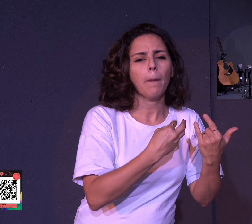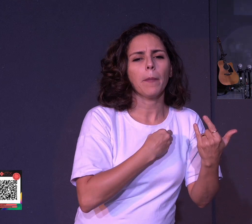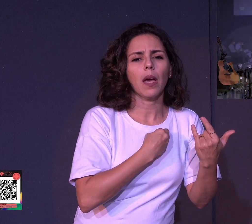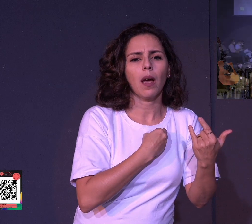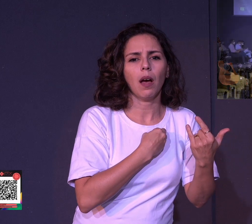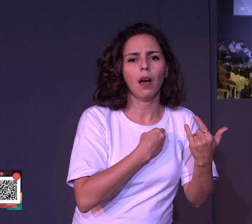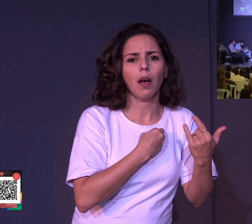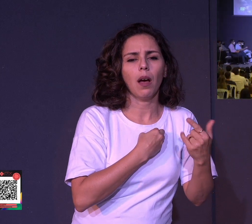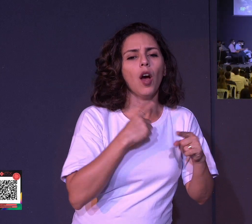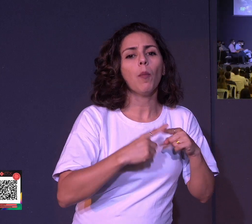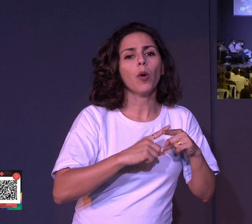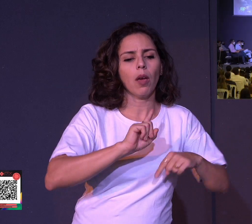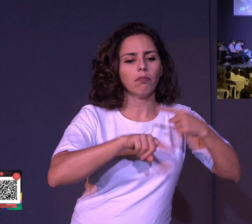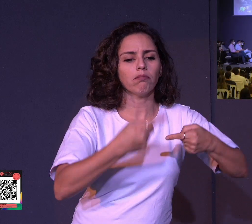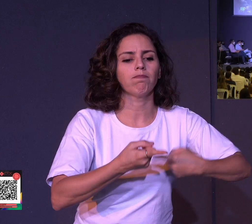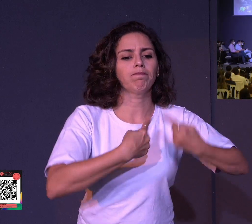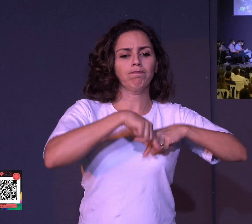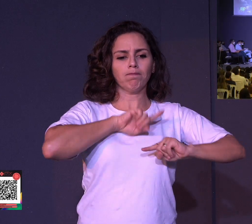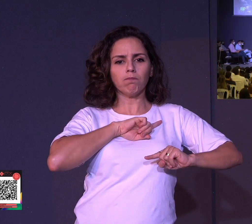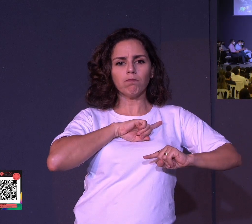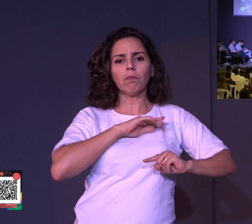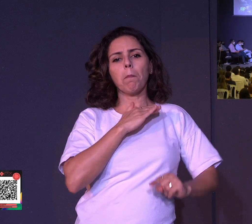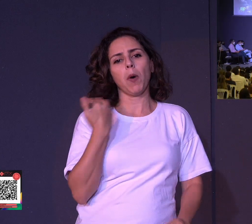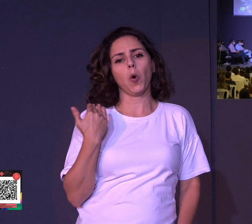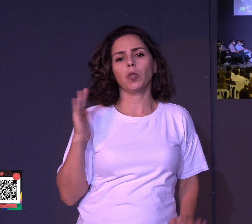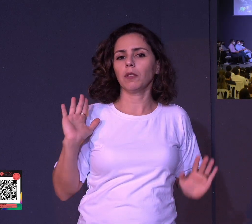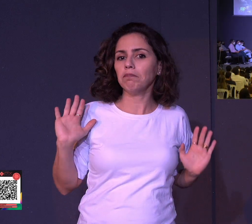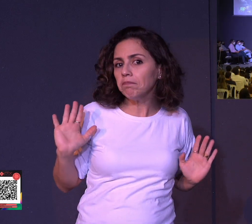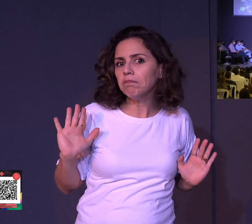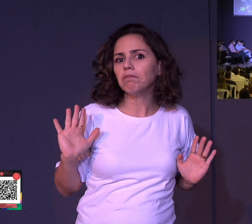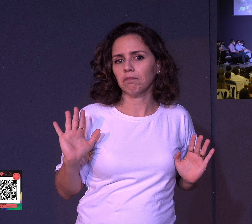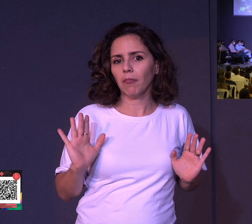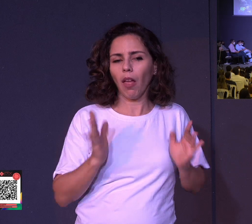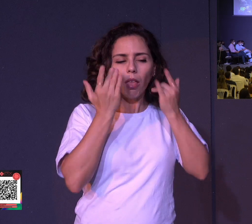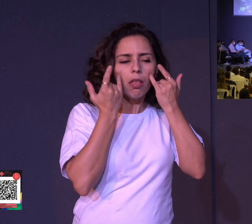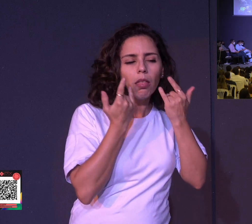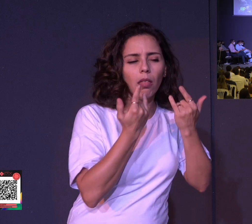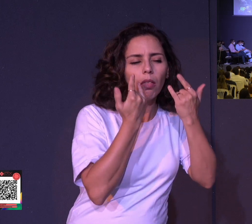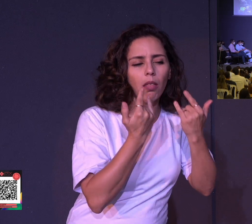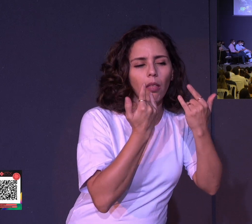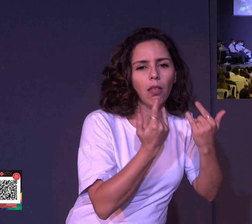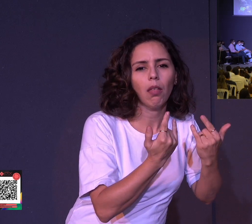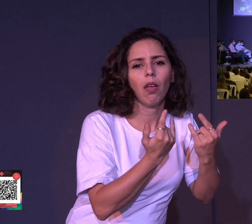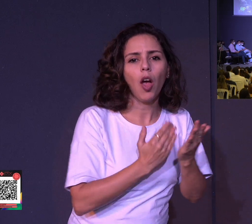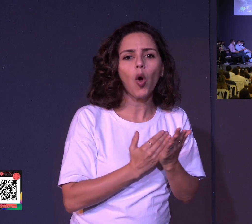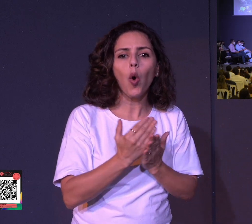considere, nesse contexto de Tiago 1, 14 e 15, a tentação sempre começa no desejo do coração e